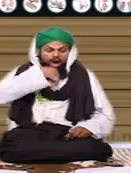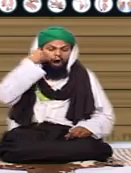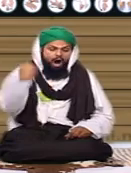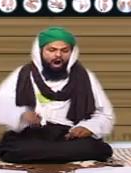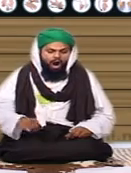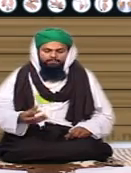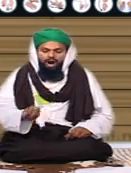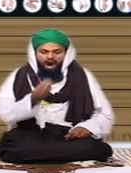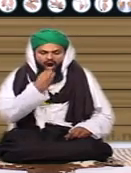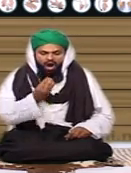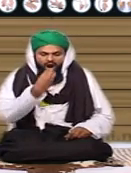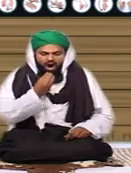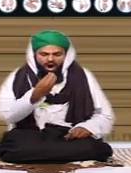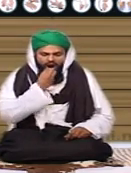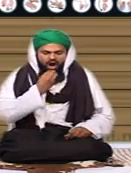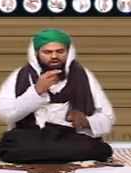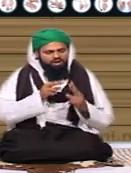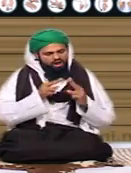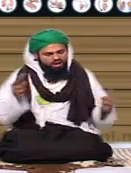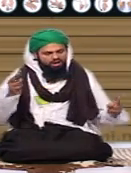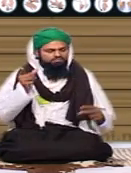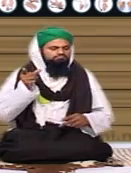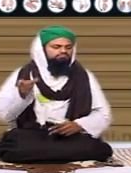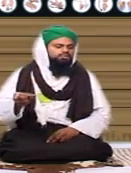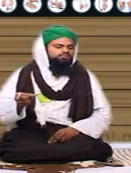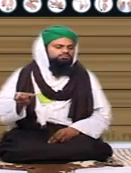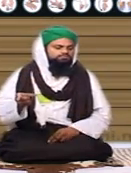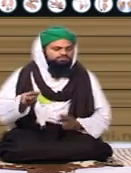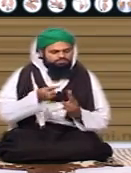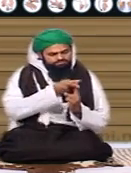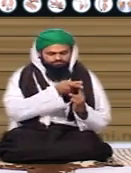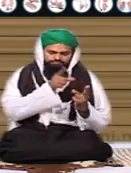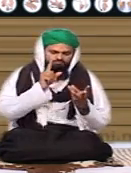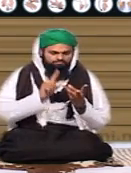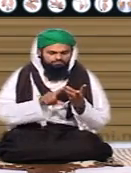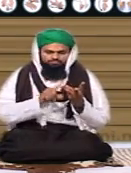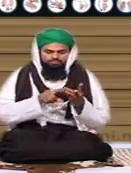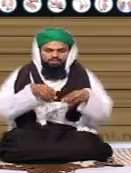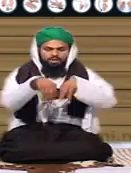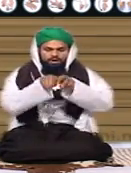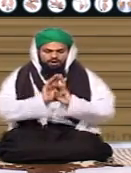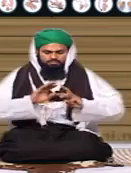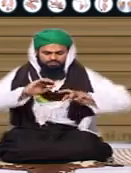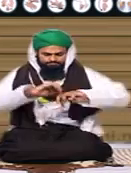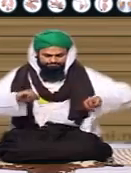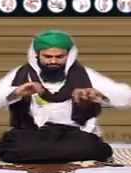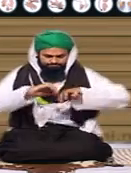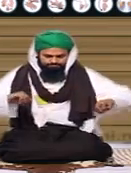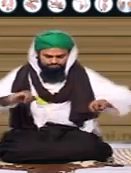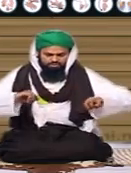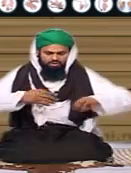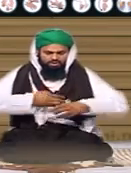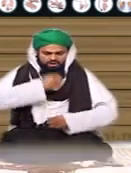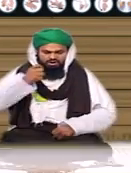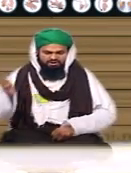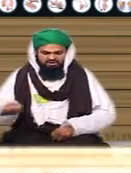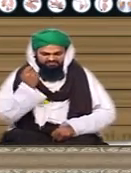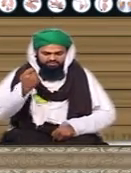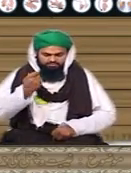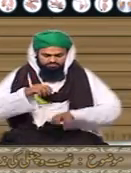حرام کماتا تھا، حرام کی روزی کماتا تھا۔ پھر میں نے تیسری قبر کو کھودا تاکہ اسی سے کفن میں چوری کر لوں، تو